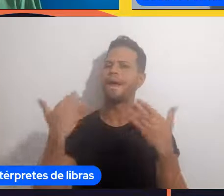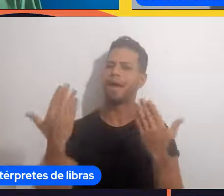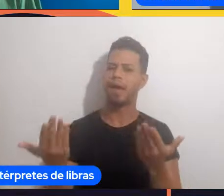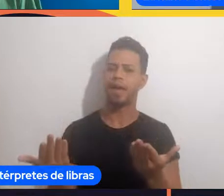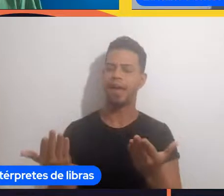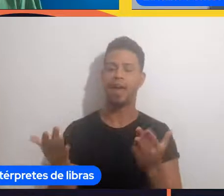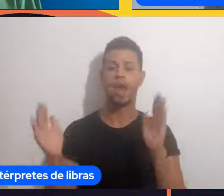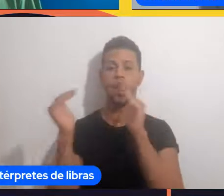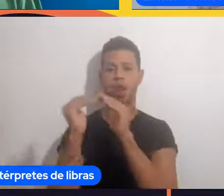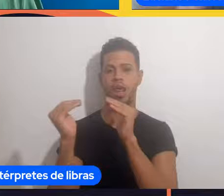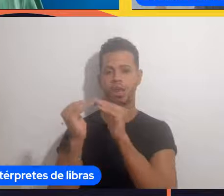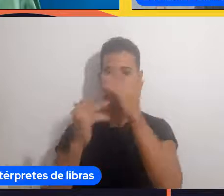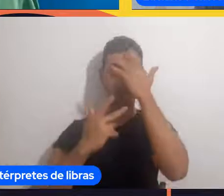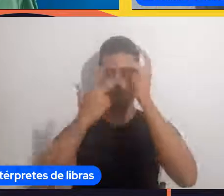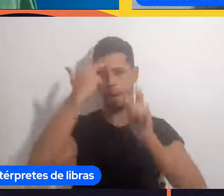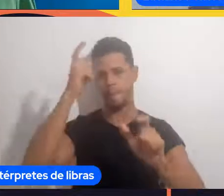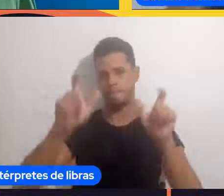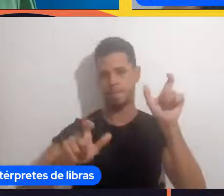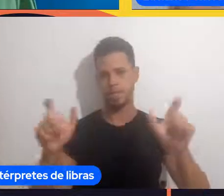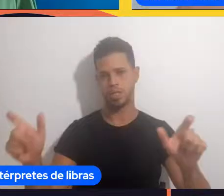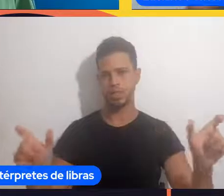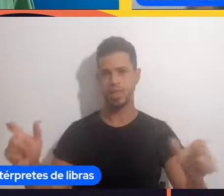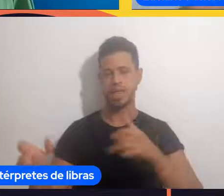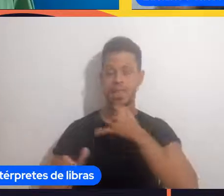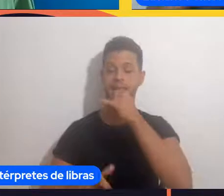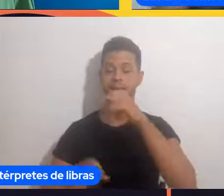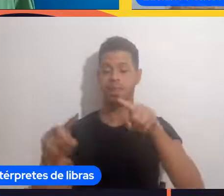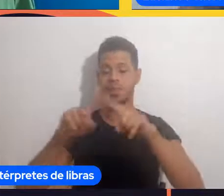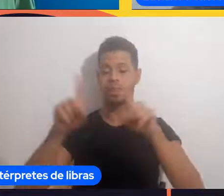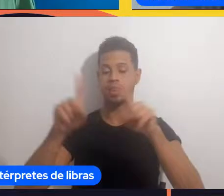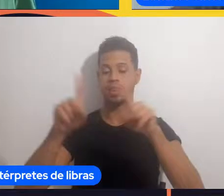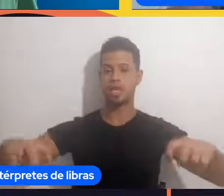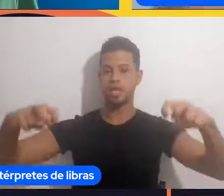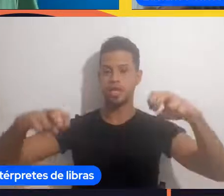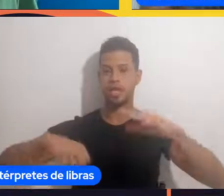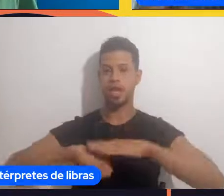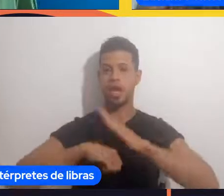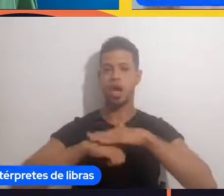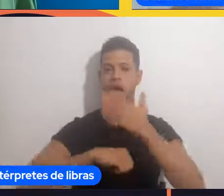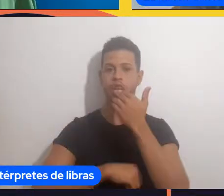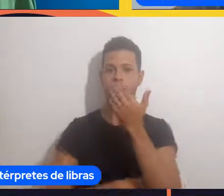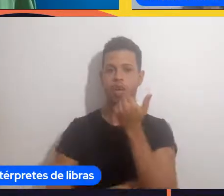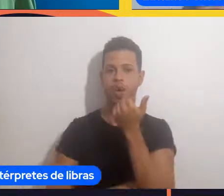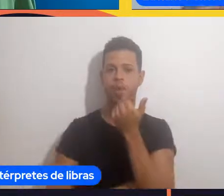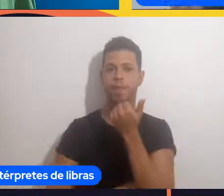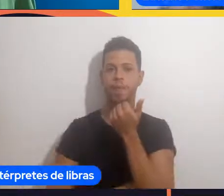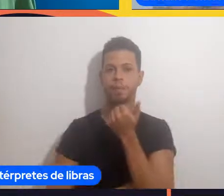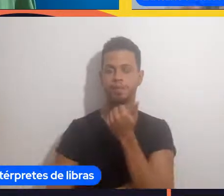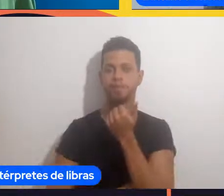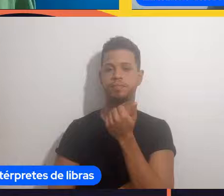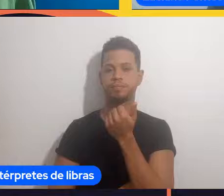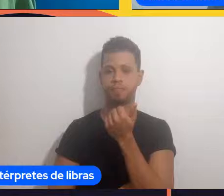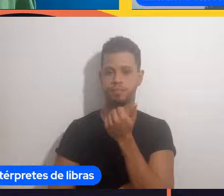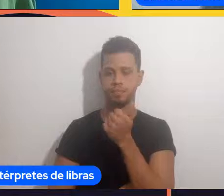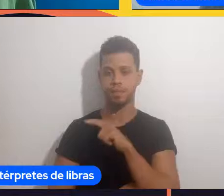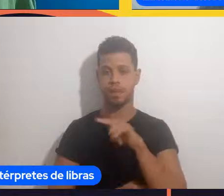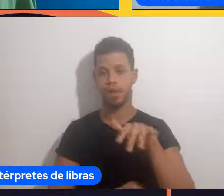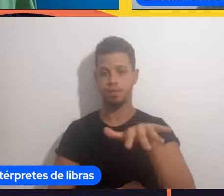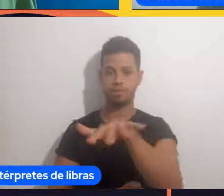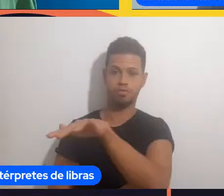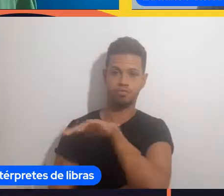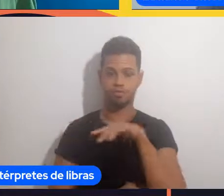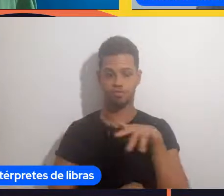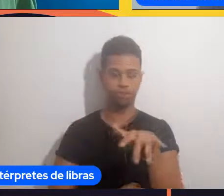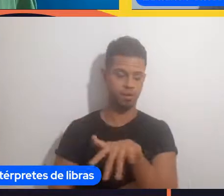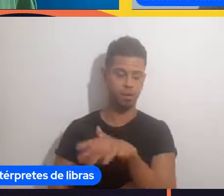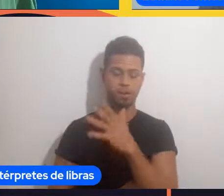conectáveis com esse momento do brincar, por exemplo, na mesa, na hora da comida, né, com o bebê, por exemplo, né? A papa geralmente é o grande espaço para a alimentação,